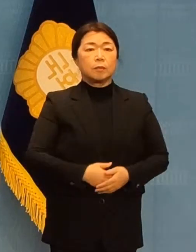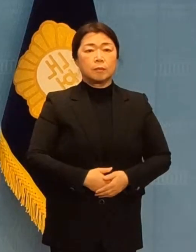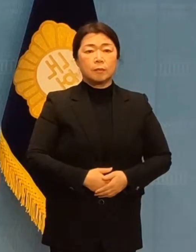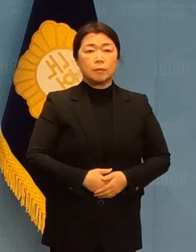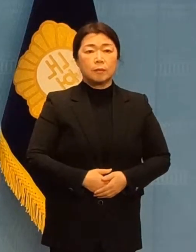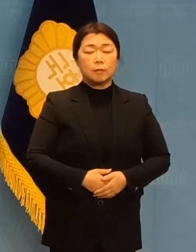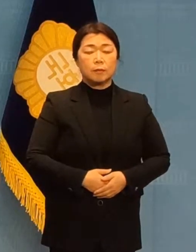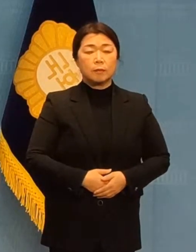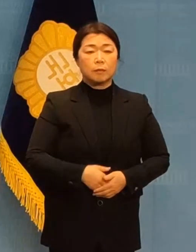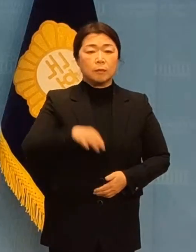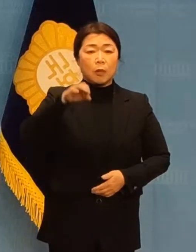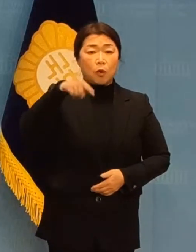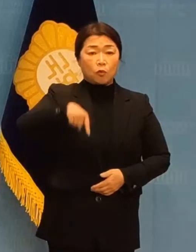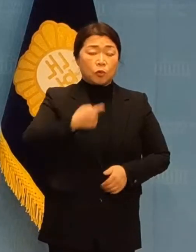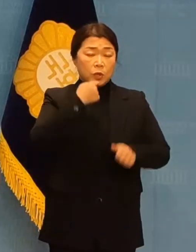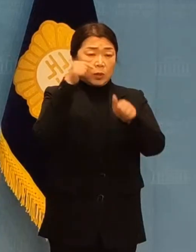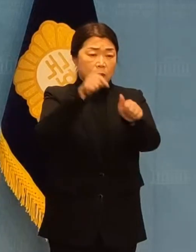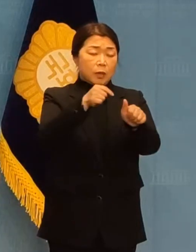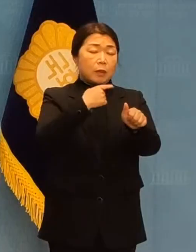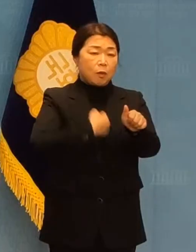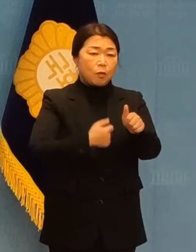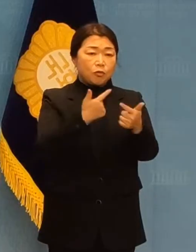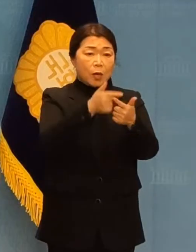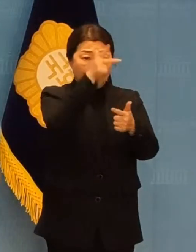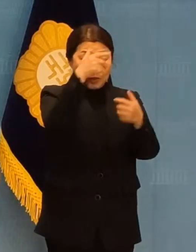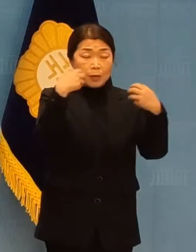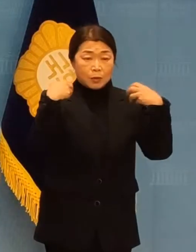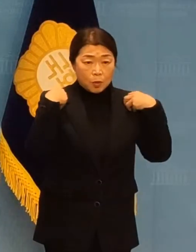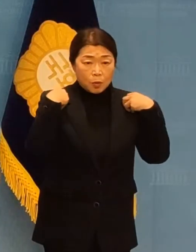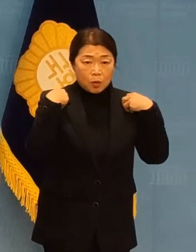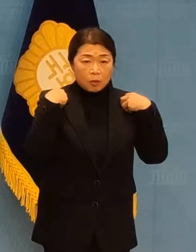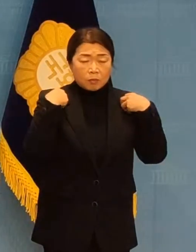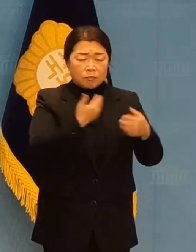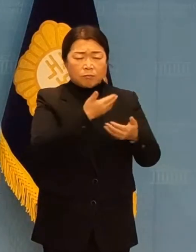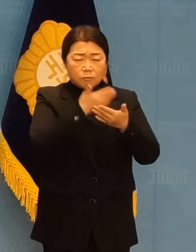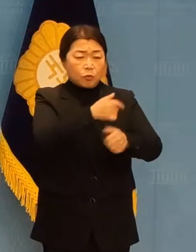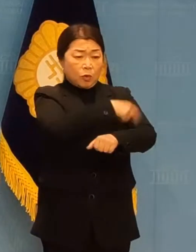우철문의 지시를 받은 부산경찰청 핵심 간부,